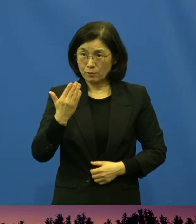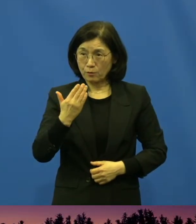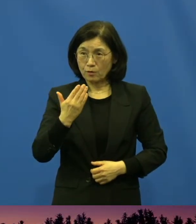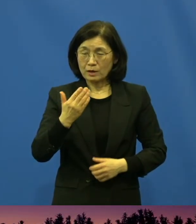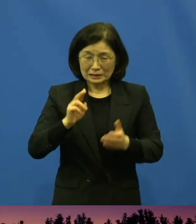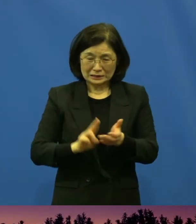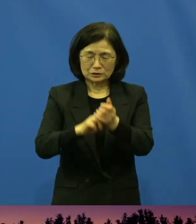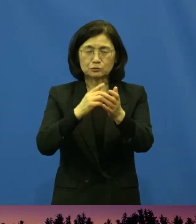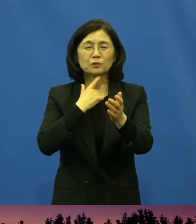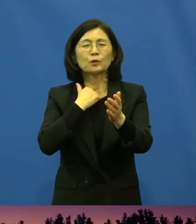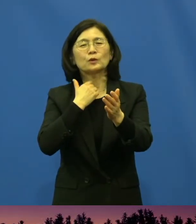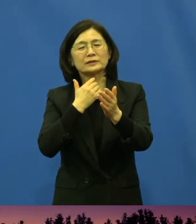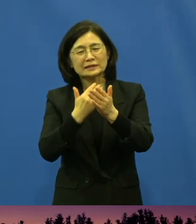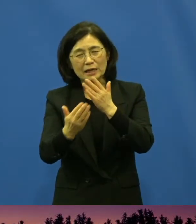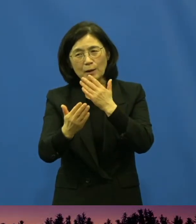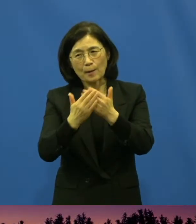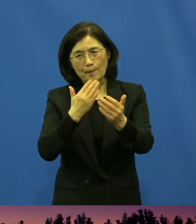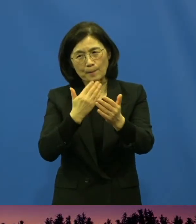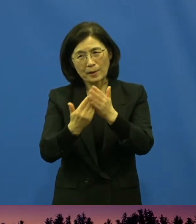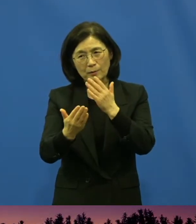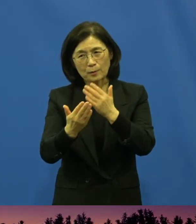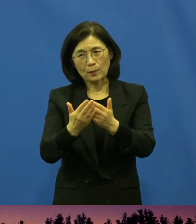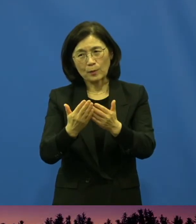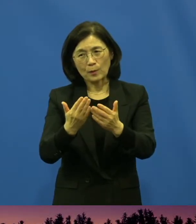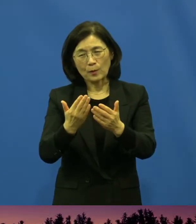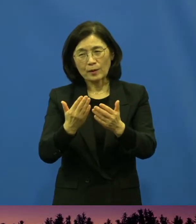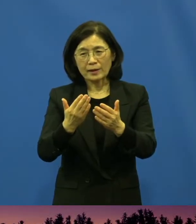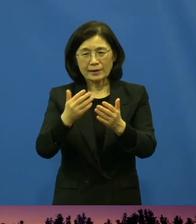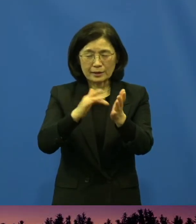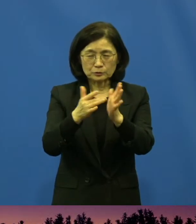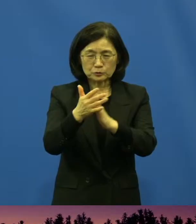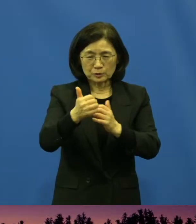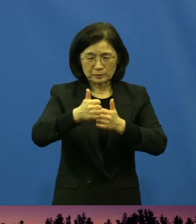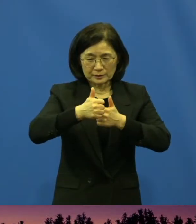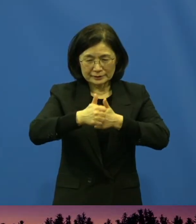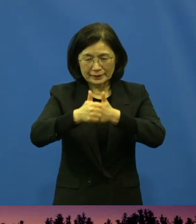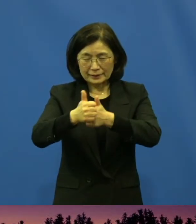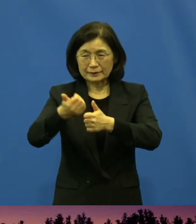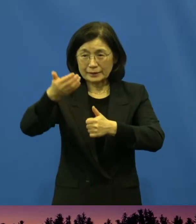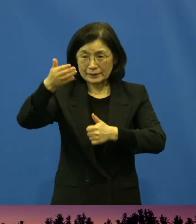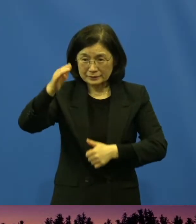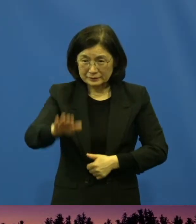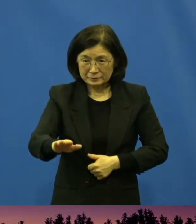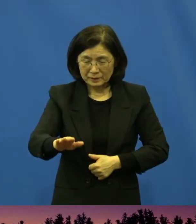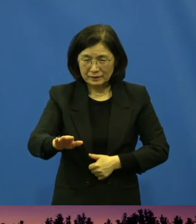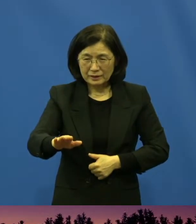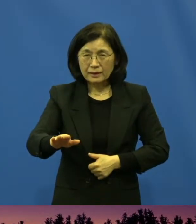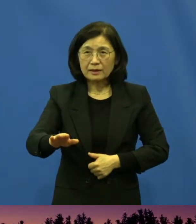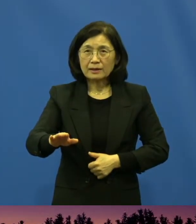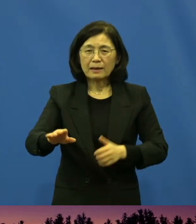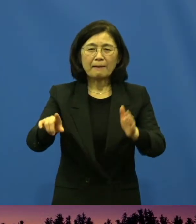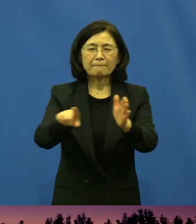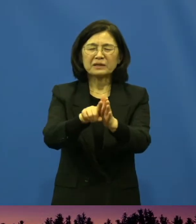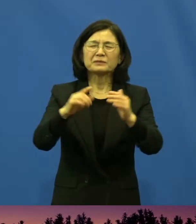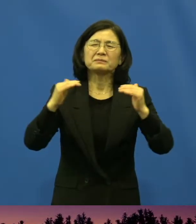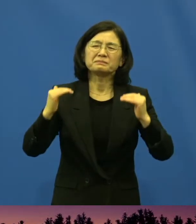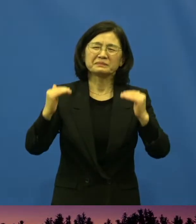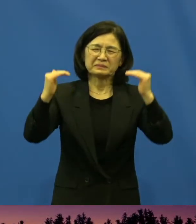그러나 예수님의 제자들은 아직도 여전히 미숙한 상태에 있어요. 예수님의 제자들이에요.